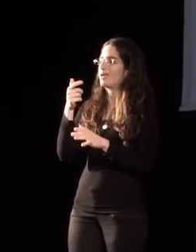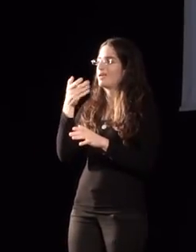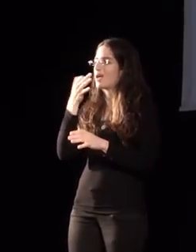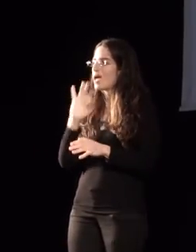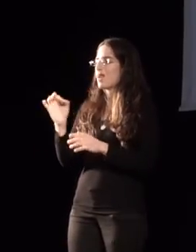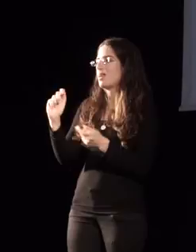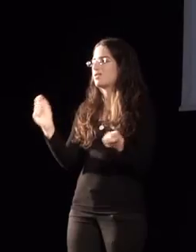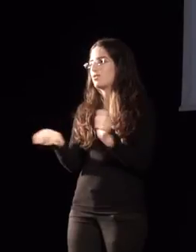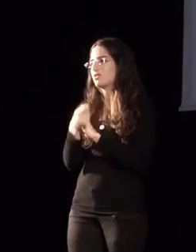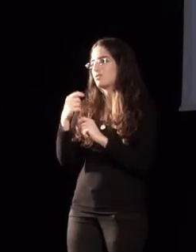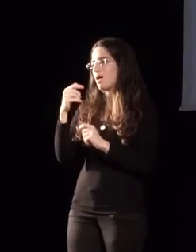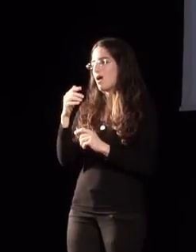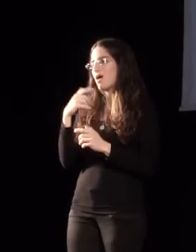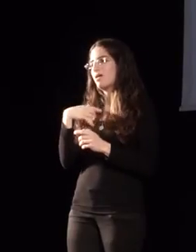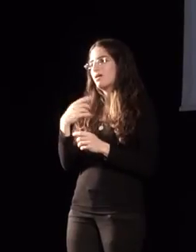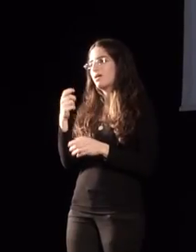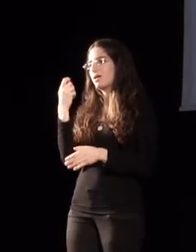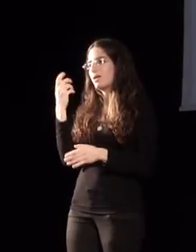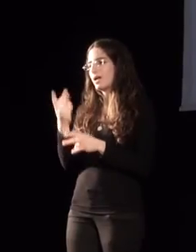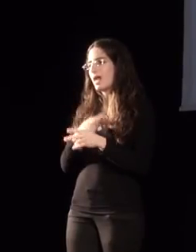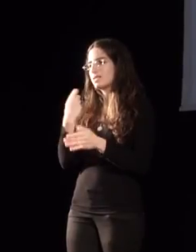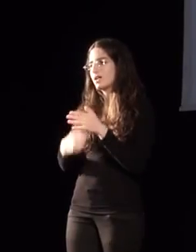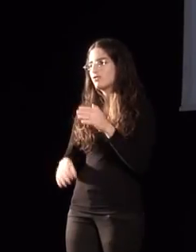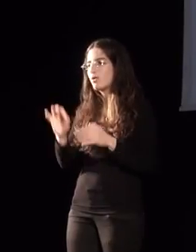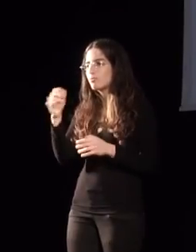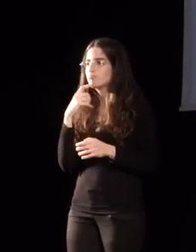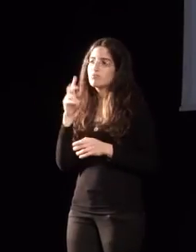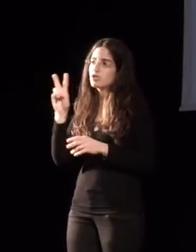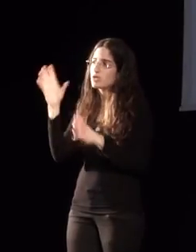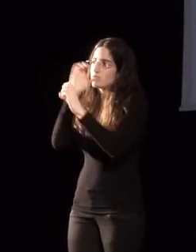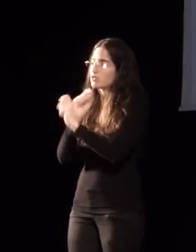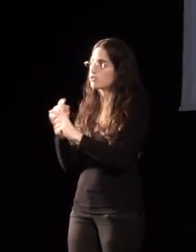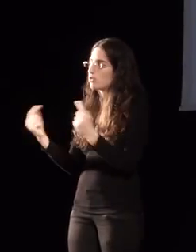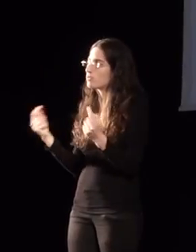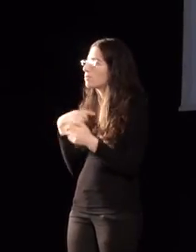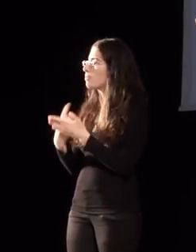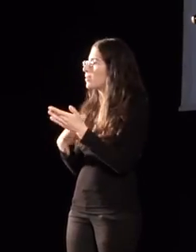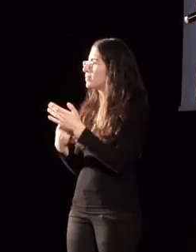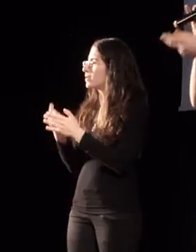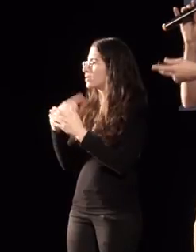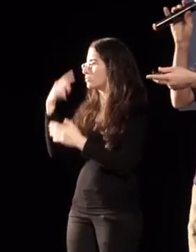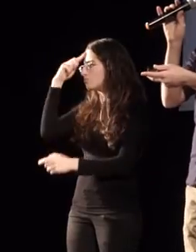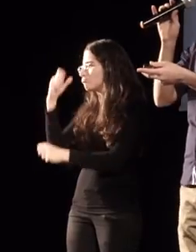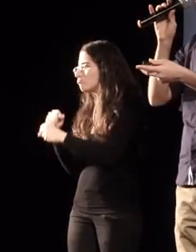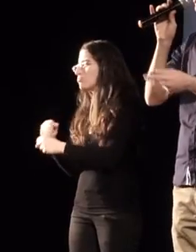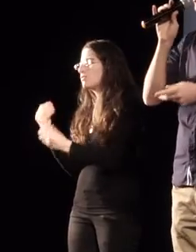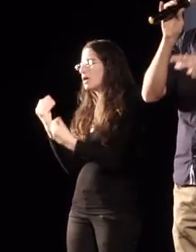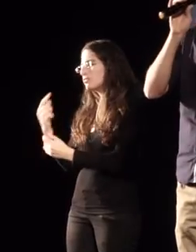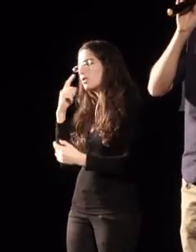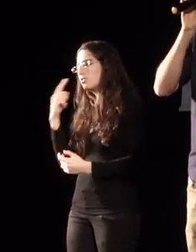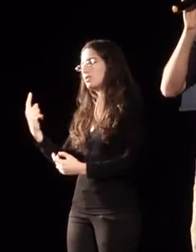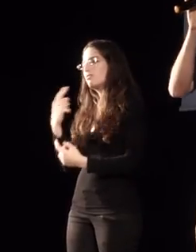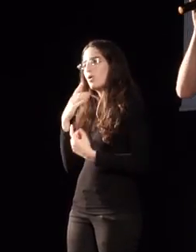הרגלי הצריכה שלו. אלה שתי גישות שונות לחלוטין. הרבה פעמים אנחנו כל כך תקועים וכל כך ננעלים על הדברים שאנחנו רוצים להגיד,